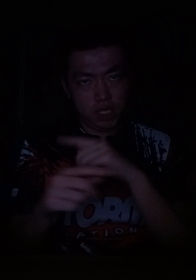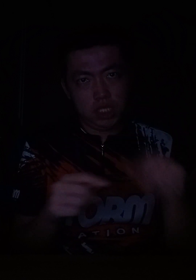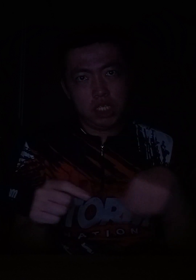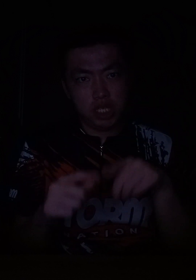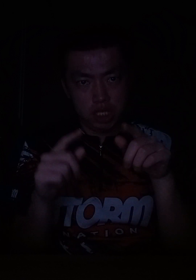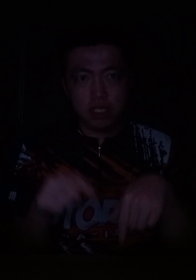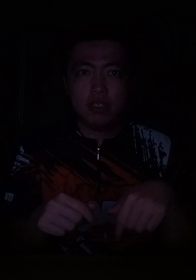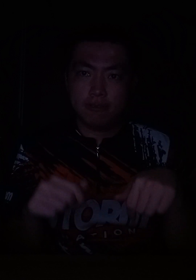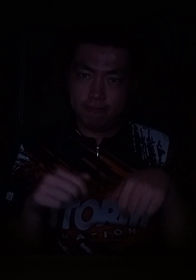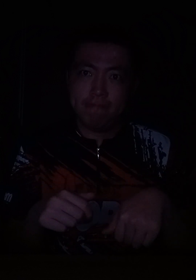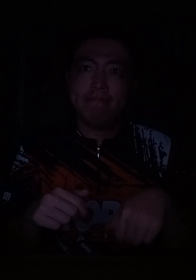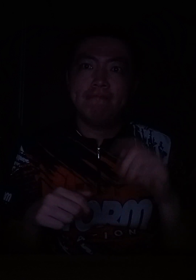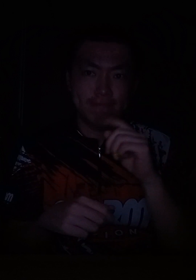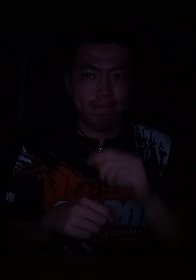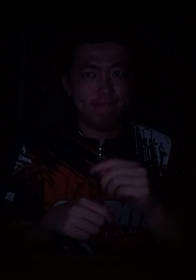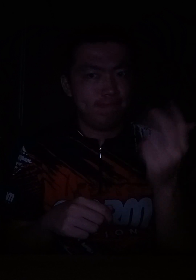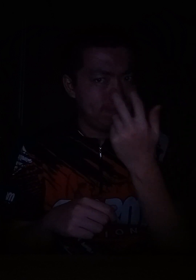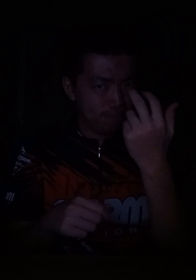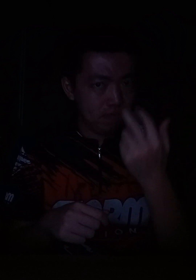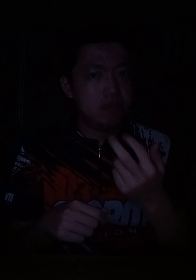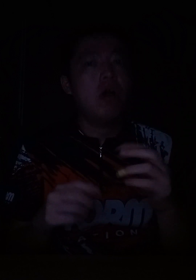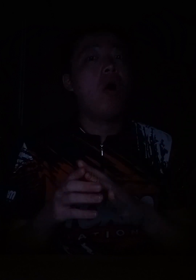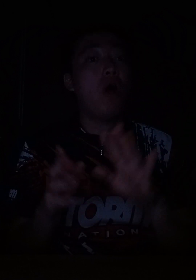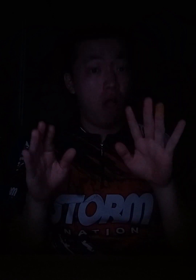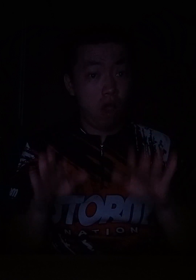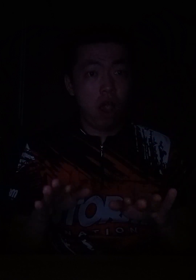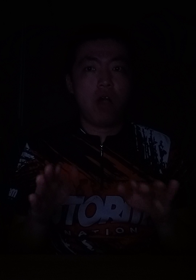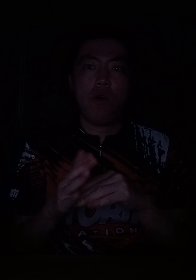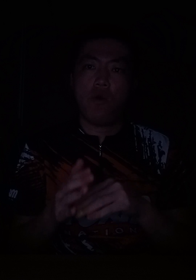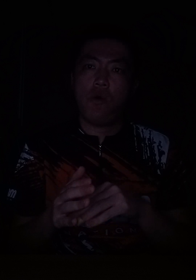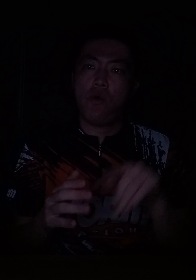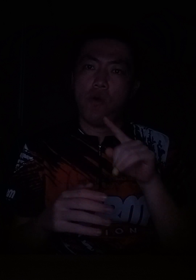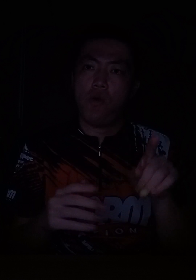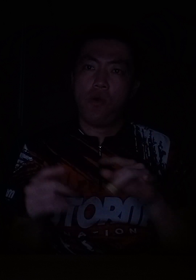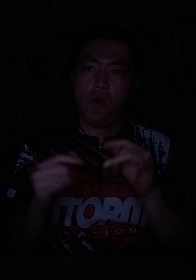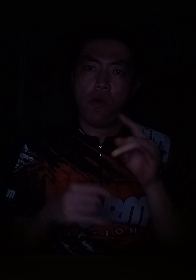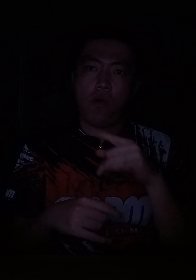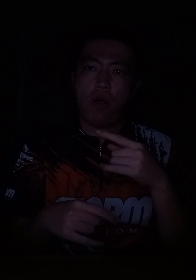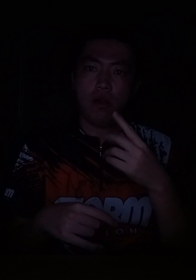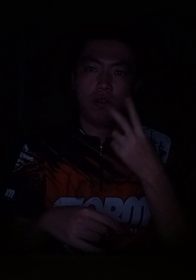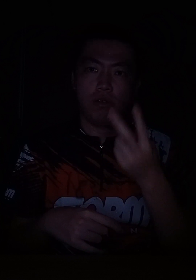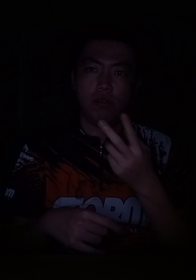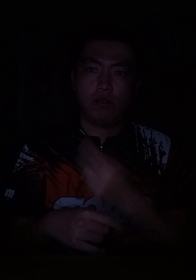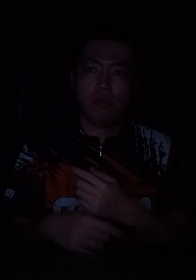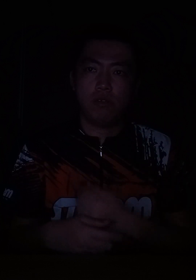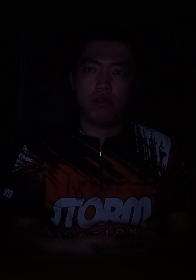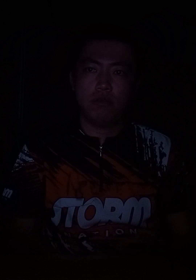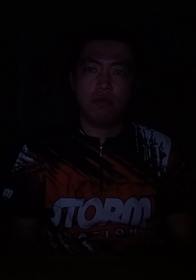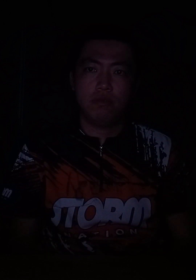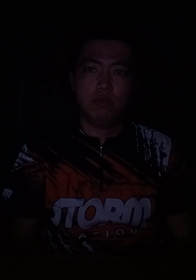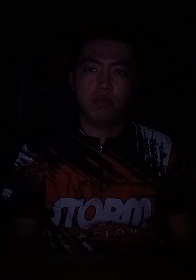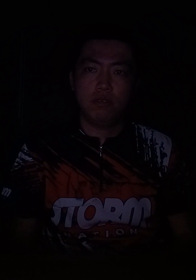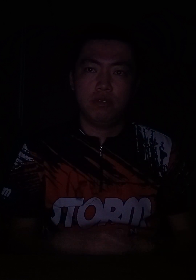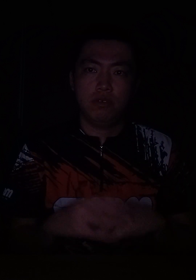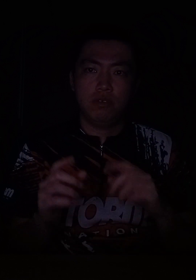해서 내린 다음에 또 한 명이 근데 지금 한 명밖에 없는데 그럼 어떻게... 일단은 오늘은 위반 점검으로.